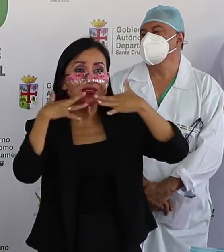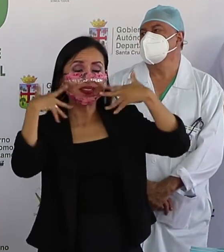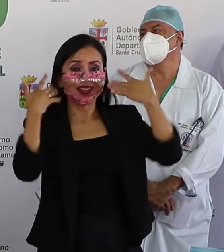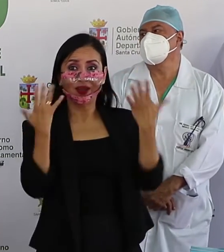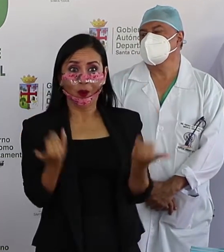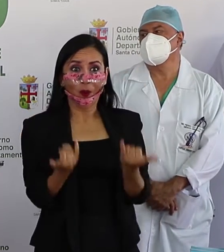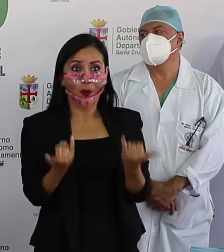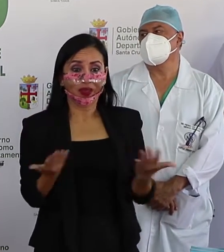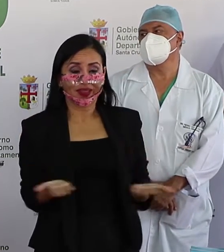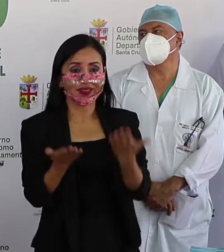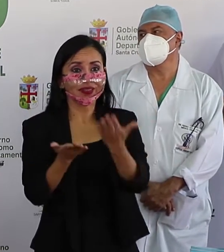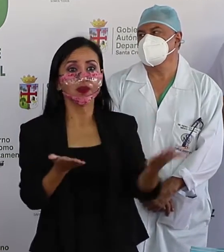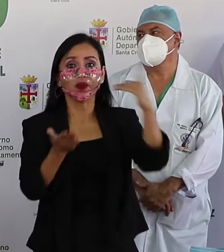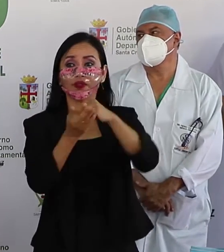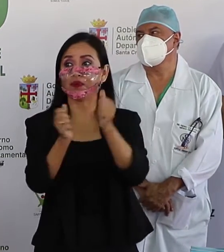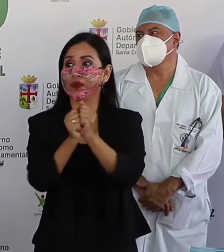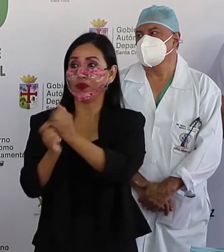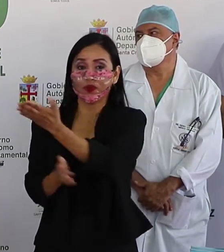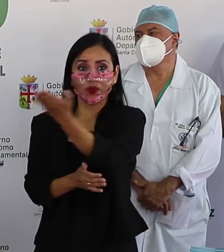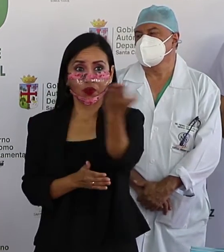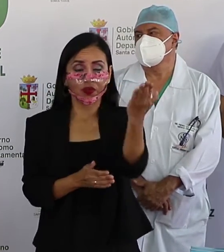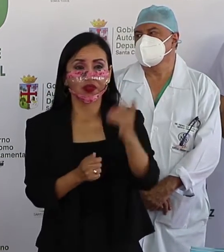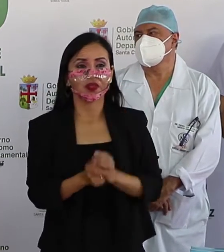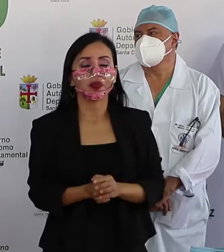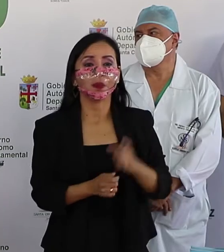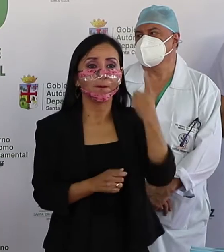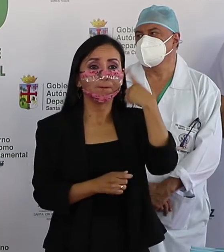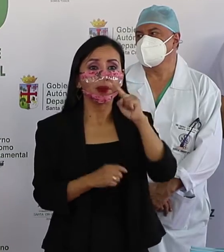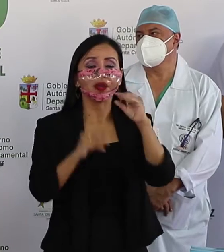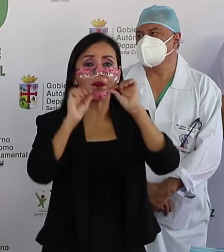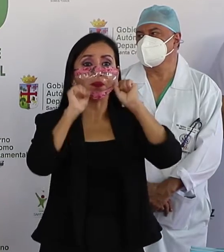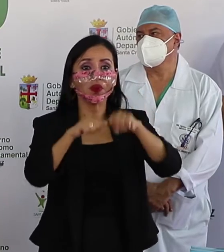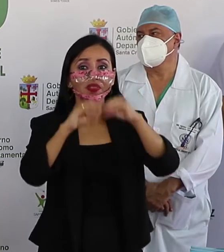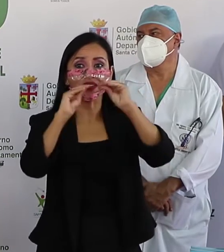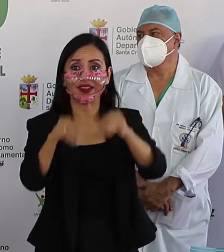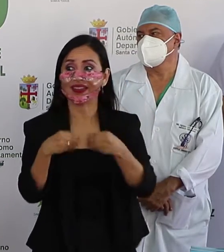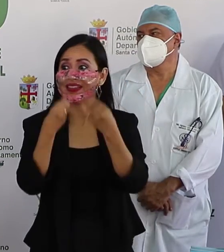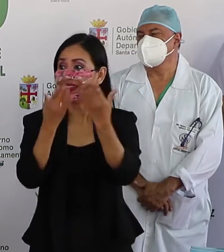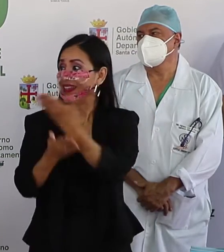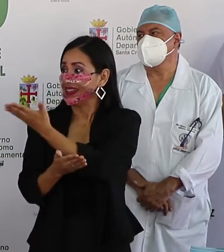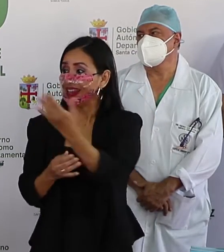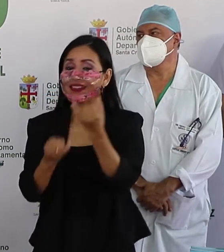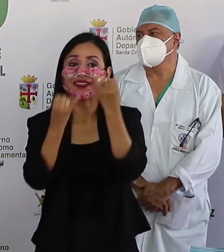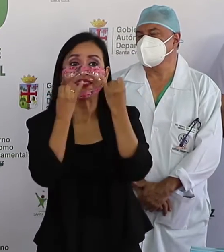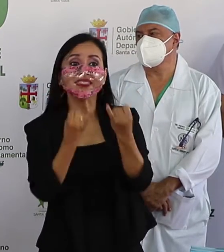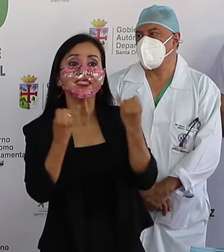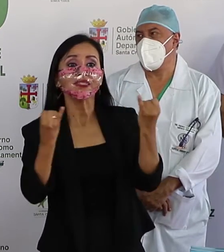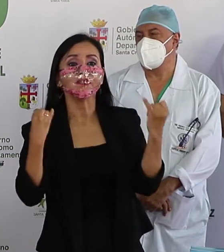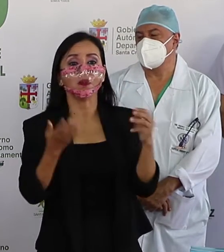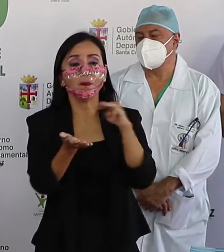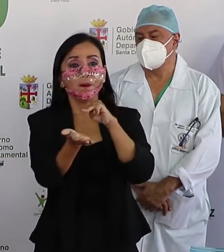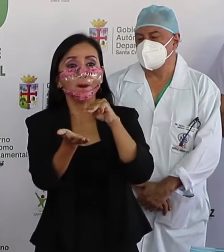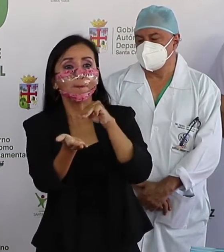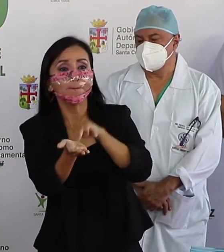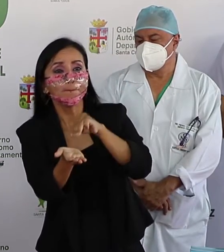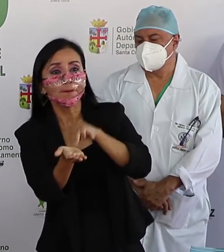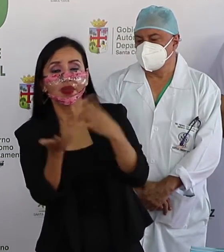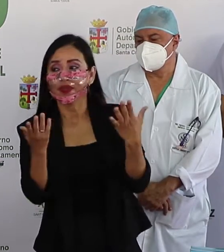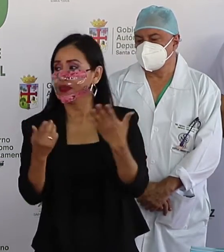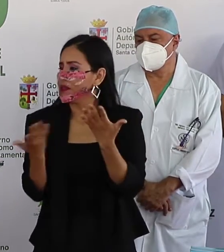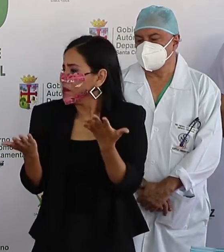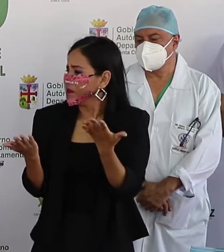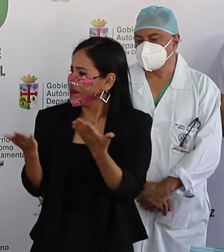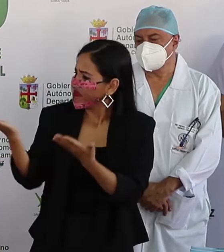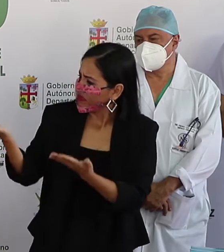Me alegra mucho estar aquí nuevamente con ustedes para hacer la entrega de insumos médicos